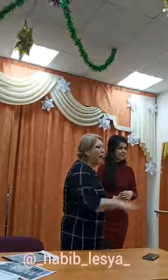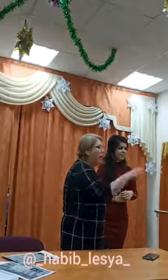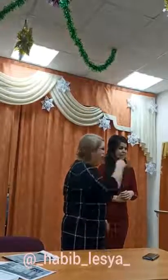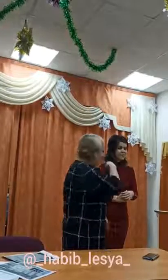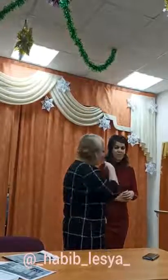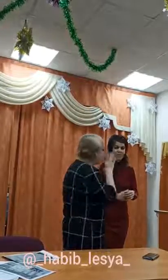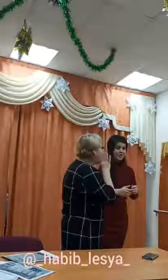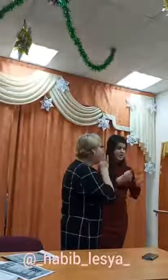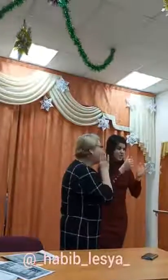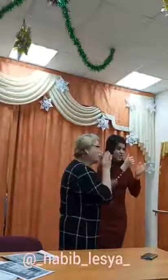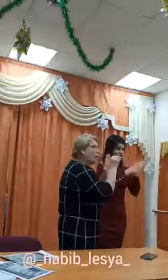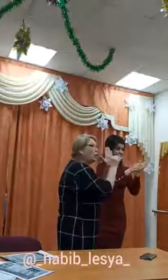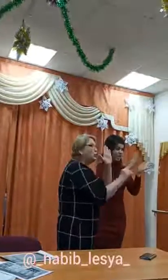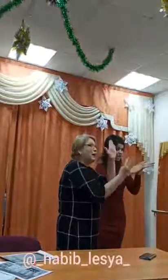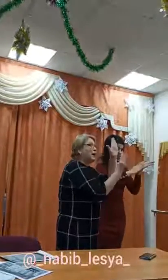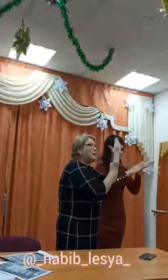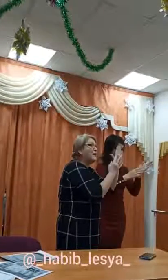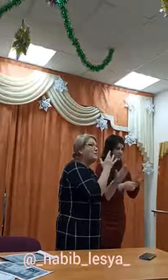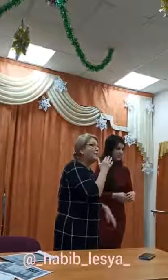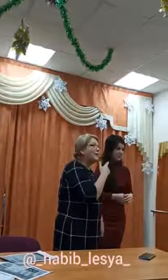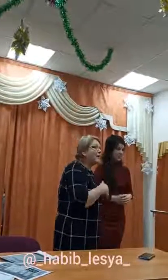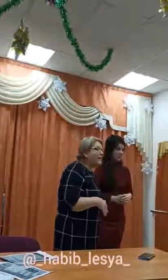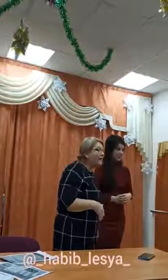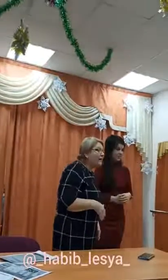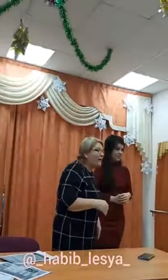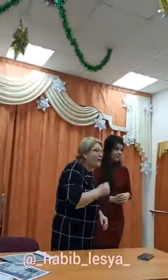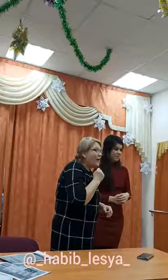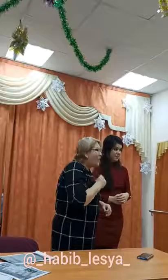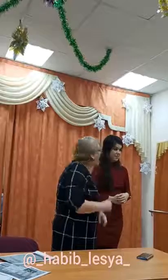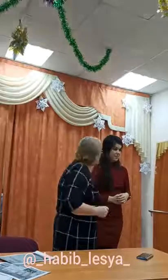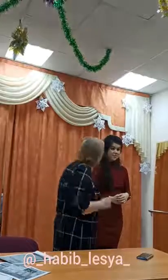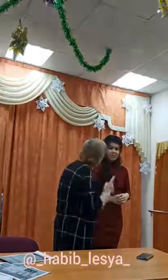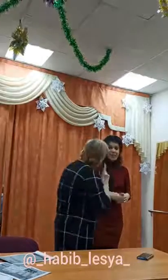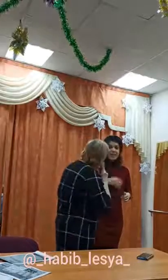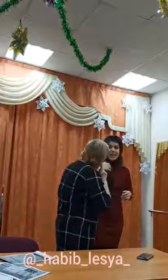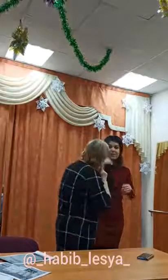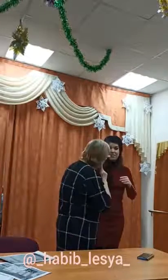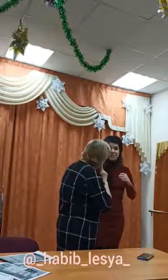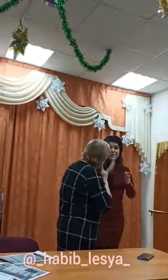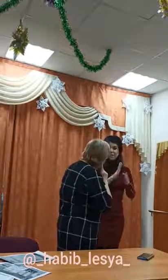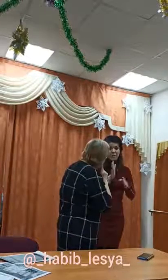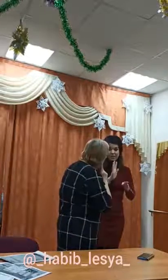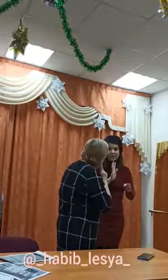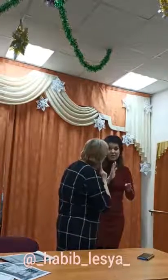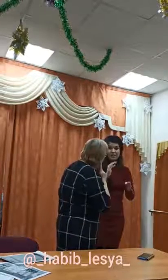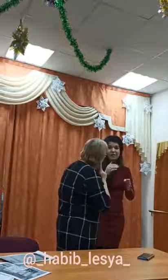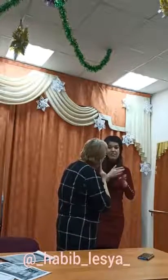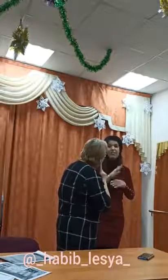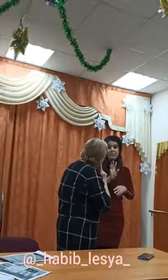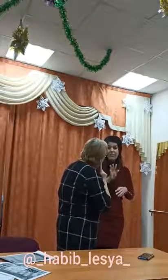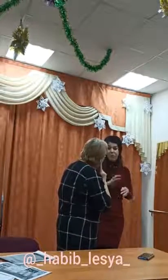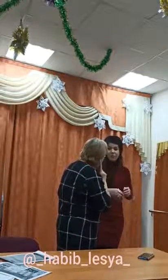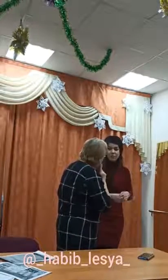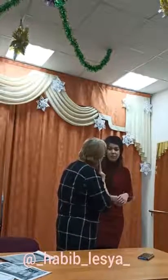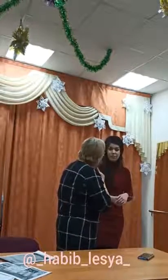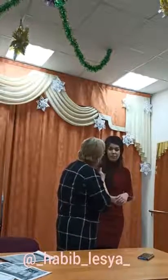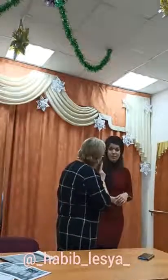А у них женщина 69 лет. Она, ну, я видео отправлю. Она